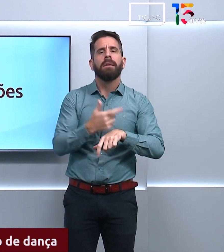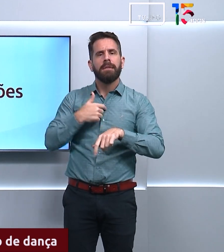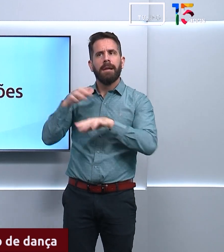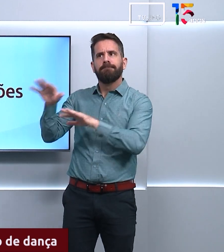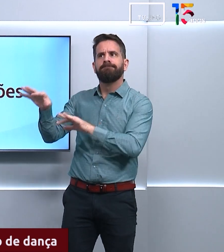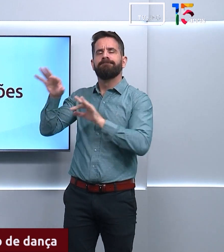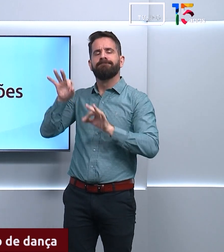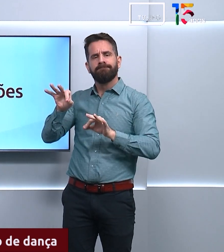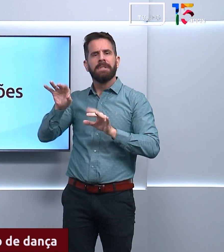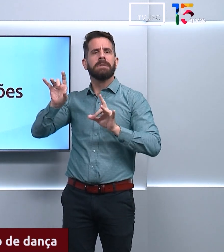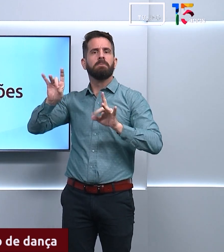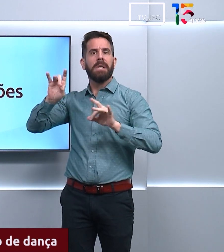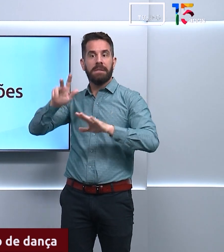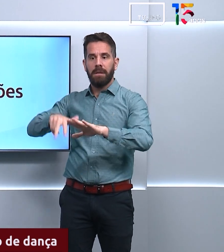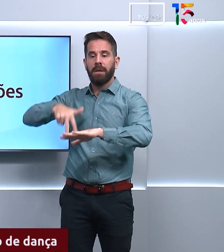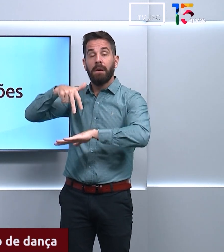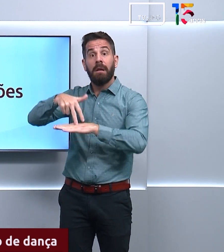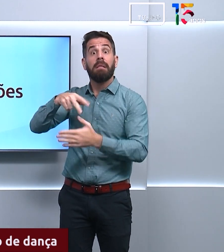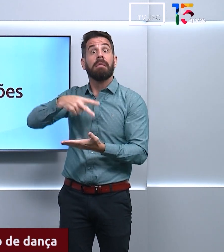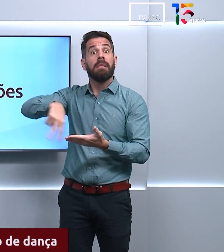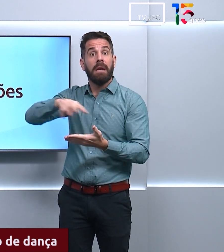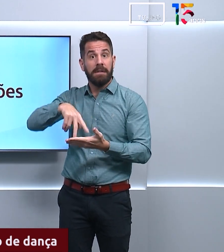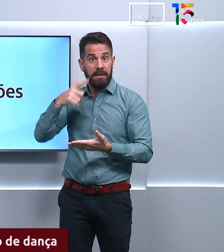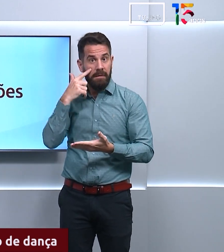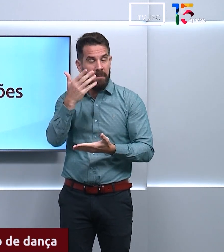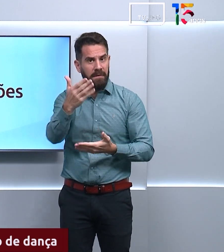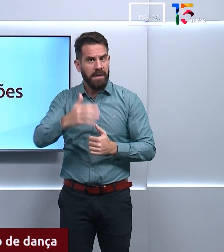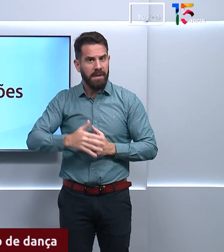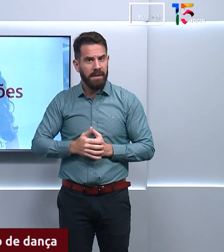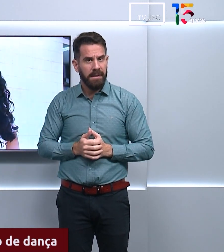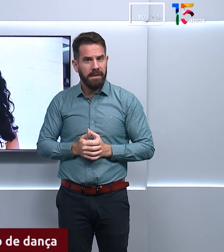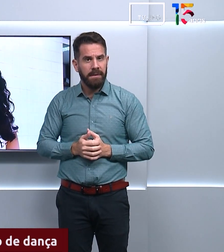dança mais detalhes na